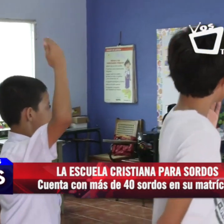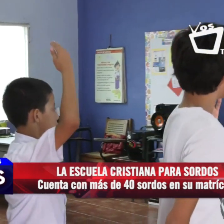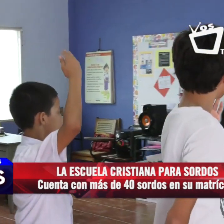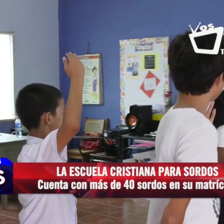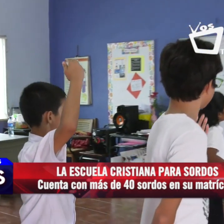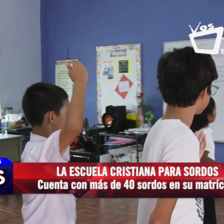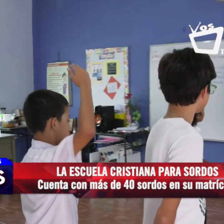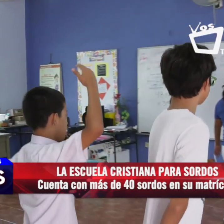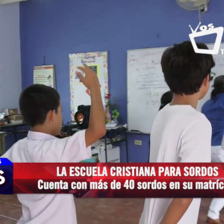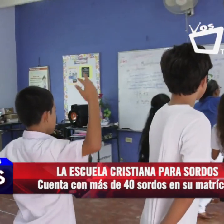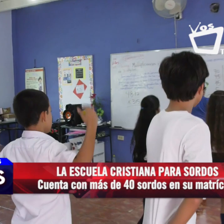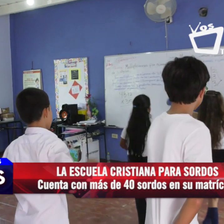llevan el ritmo en sus corazones.